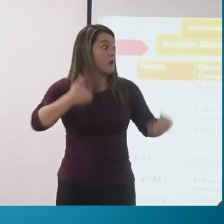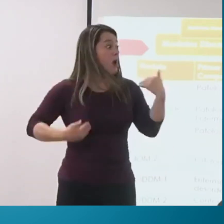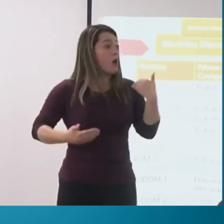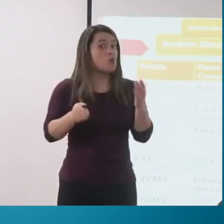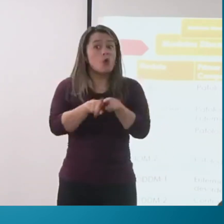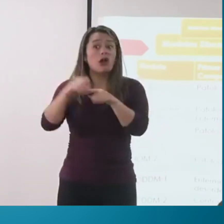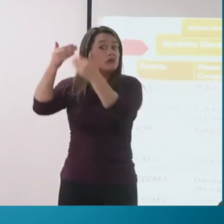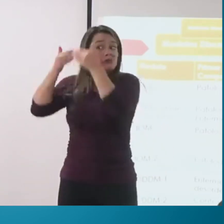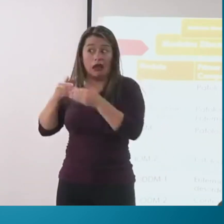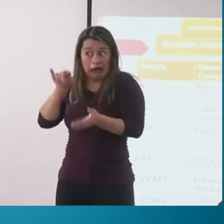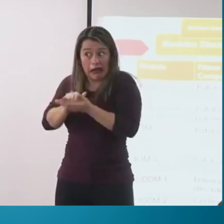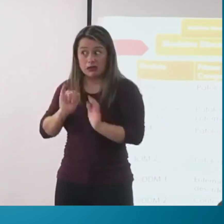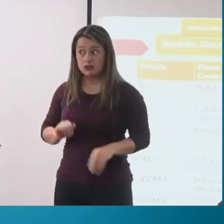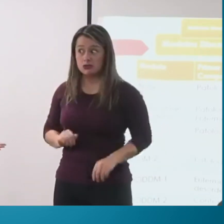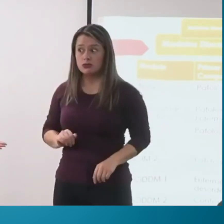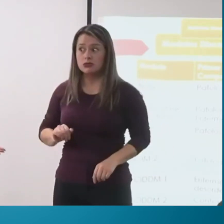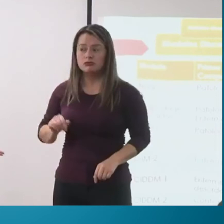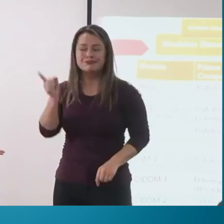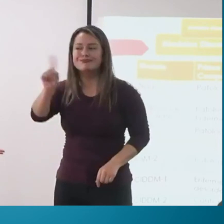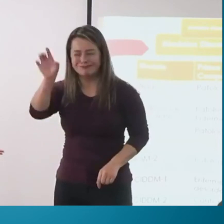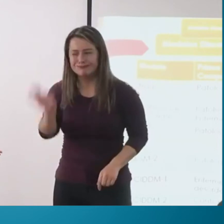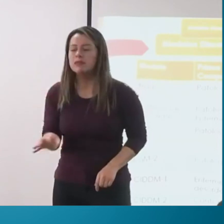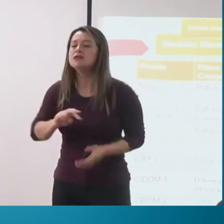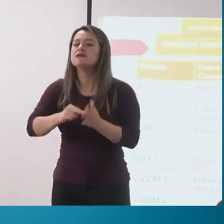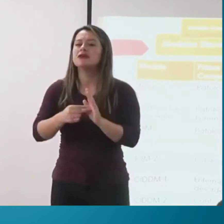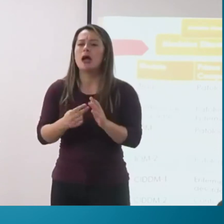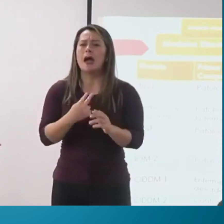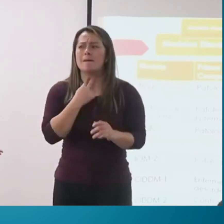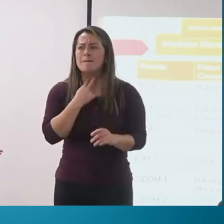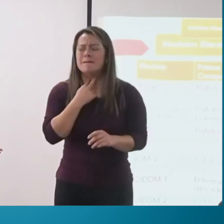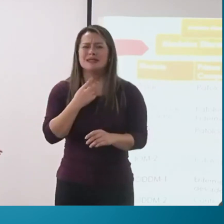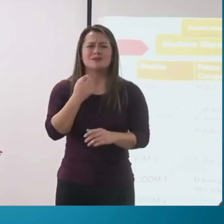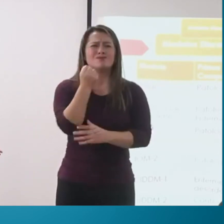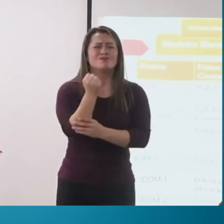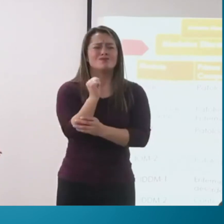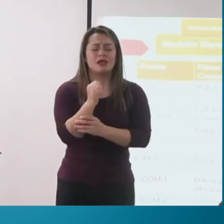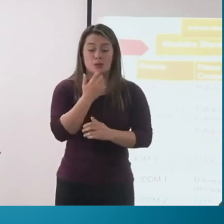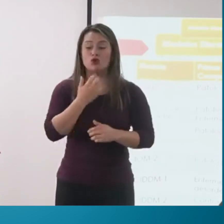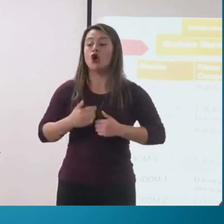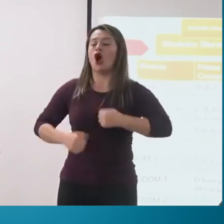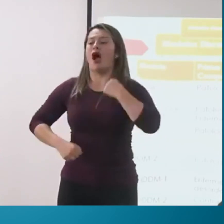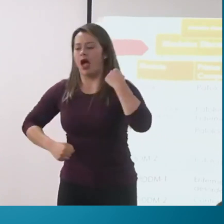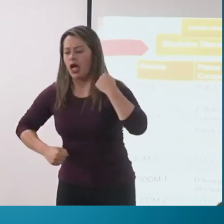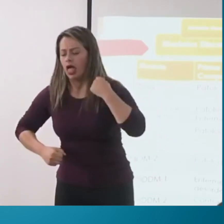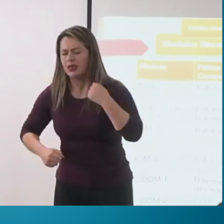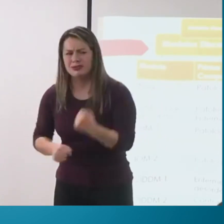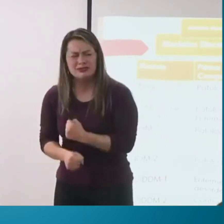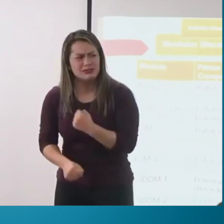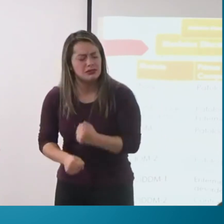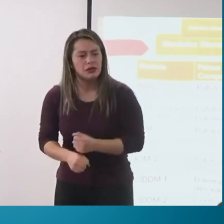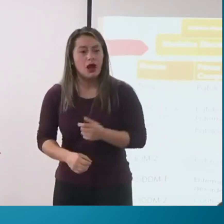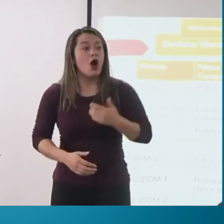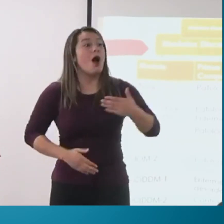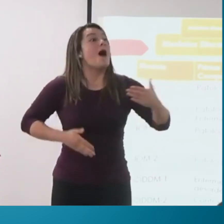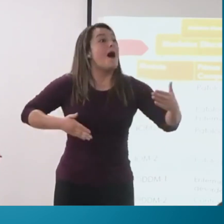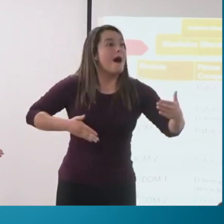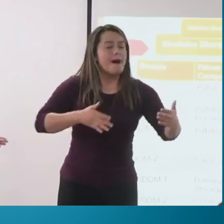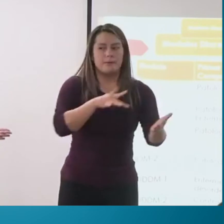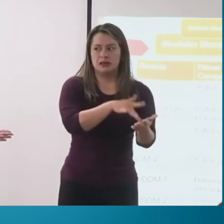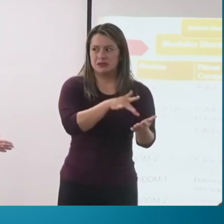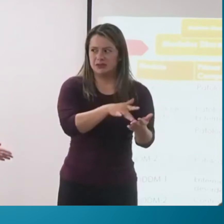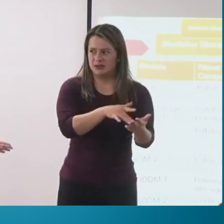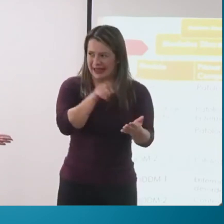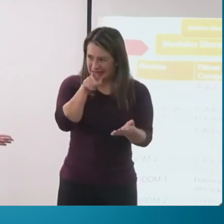tiene cuánto me limita lo que les explicó la doctora Clemencia, cuánto me limitan mis actividades o cuánto me restringen mi